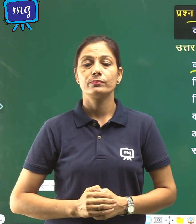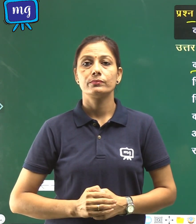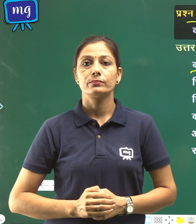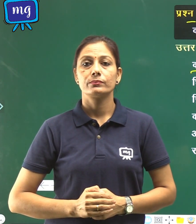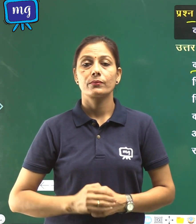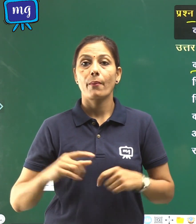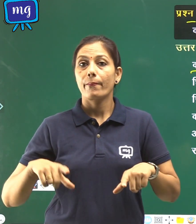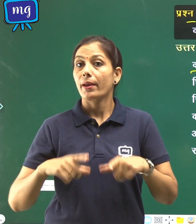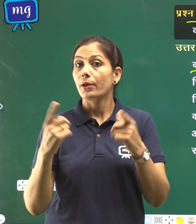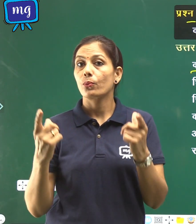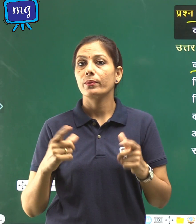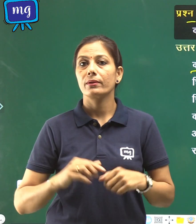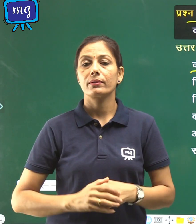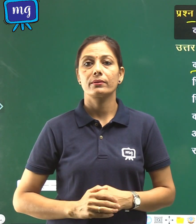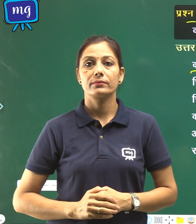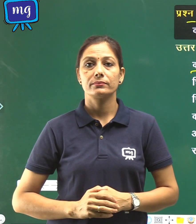पेड़ रूपी